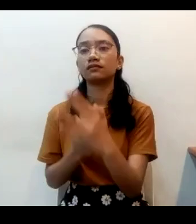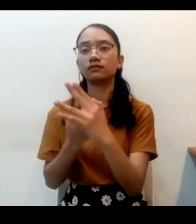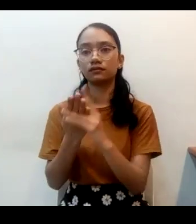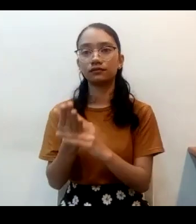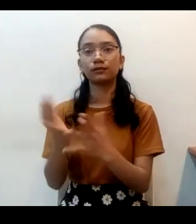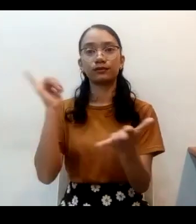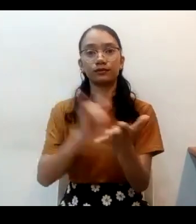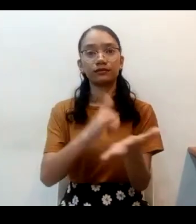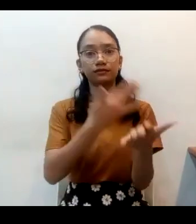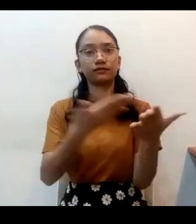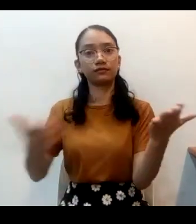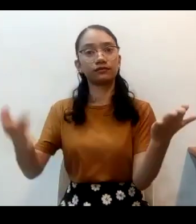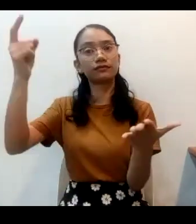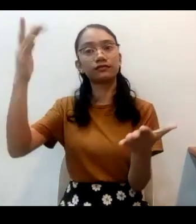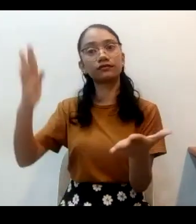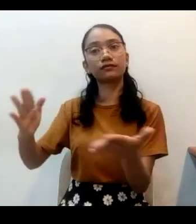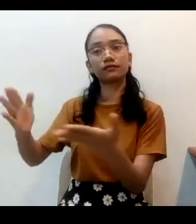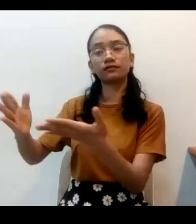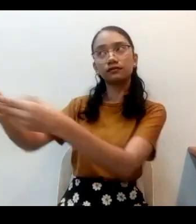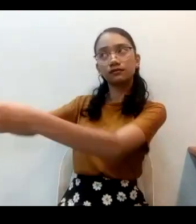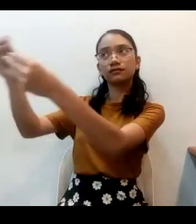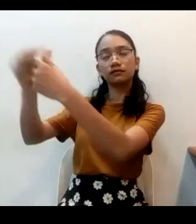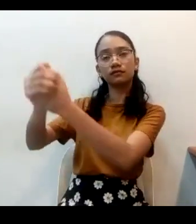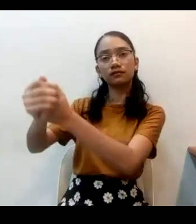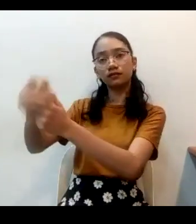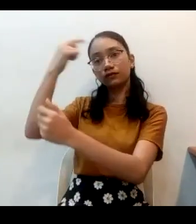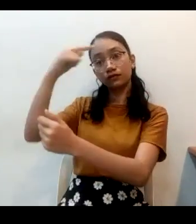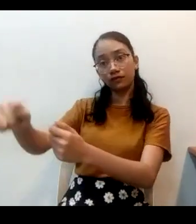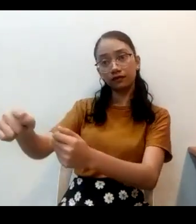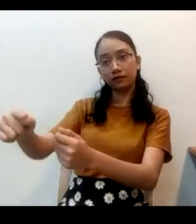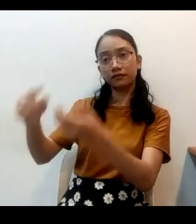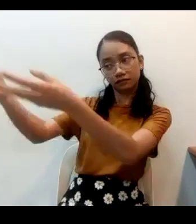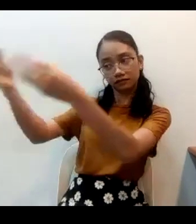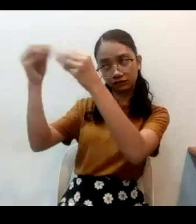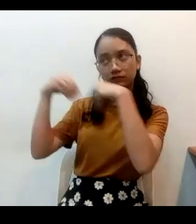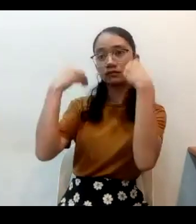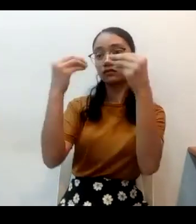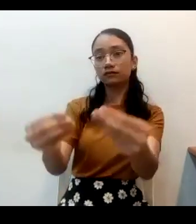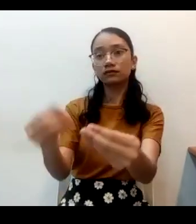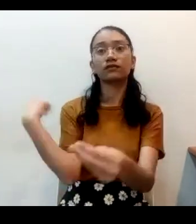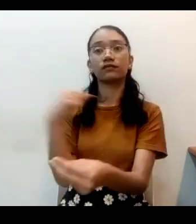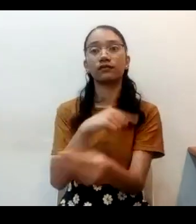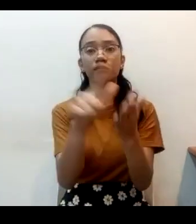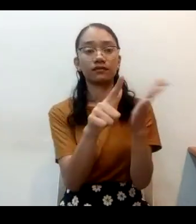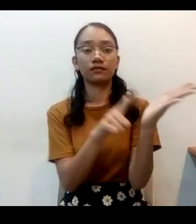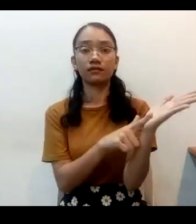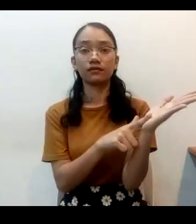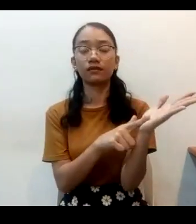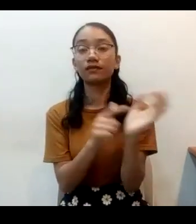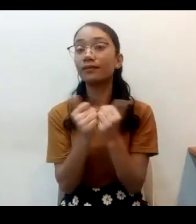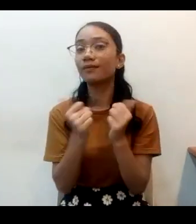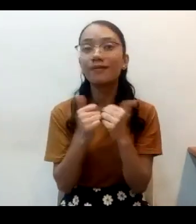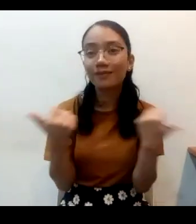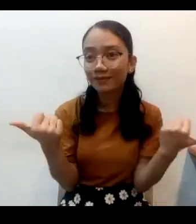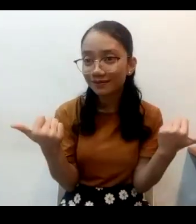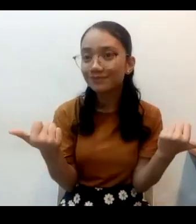all things, God give us, in order to give us the lesson, God show us these all things. Kaya nga po, para bigyan po